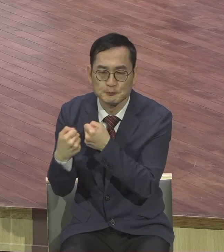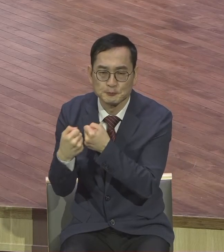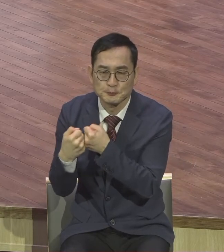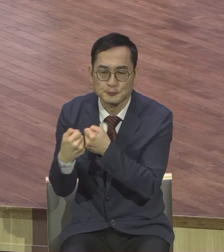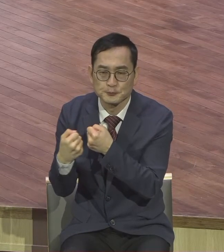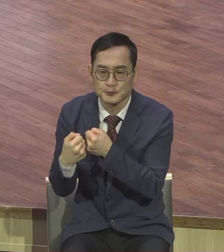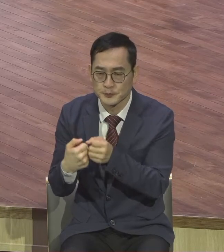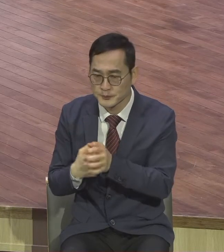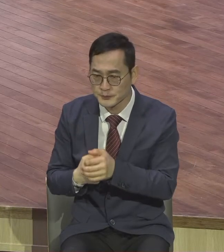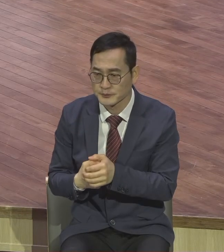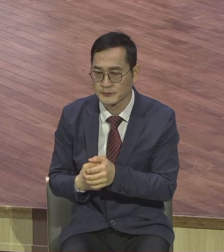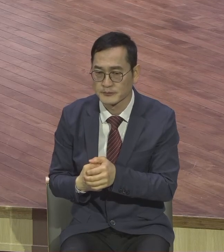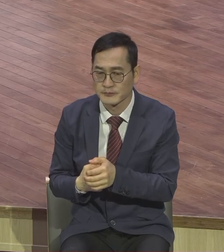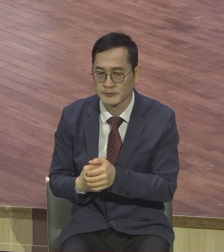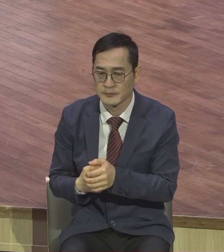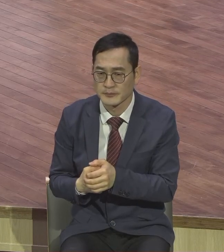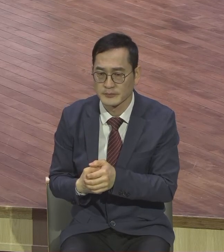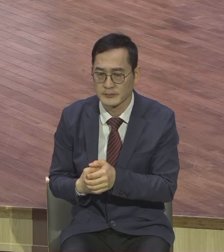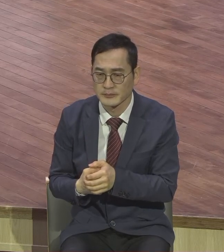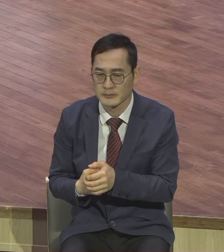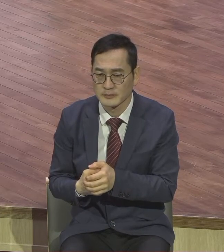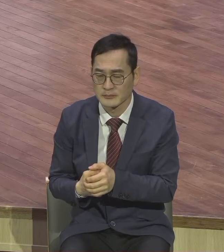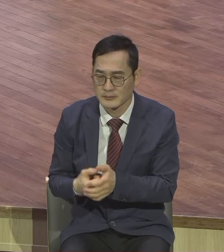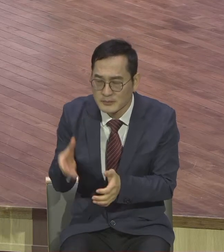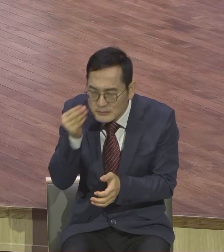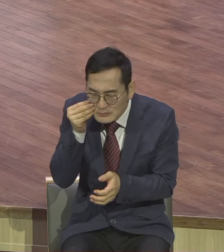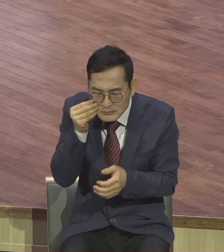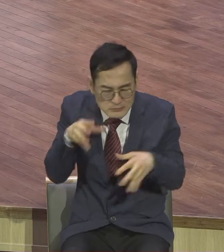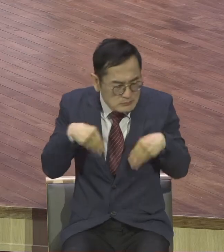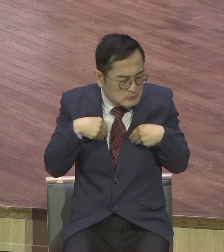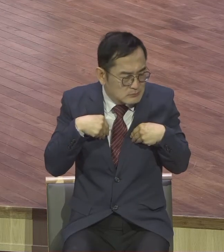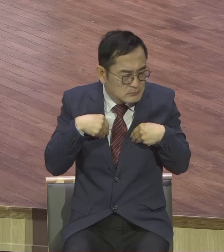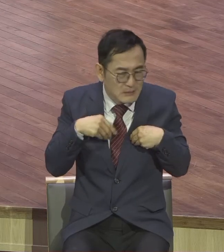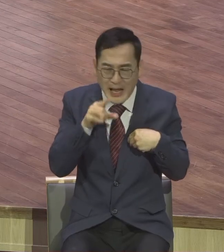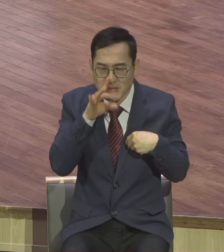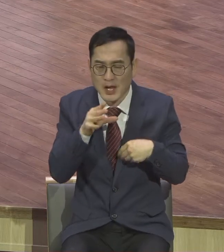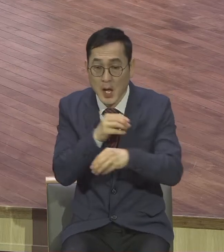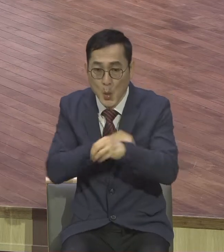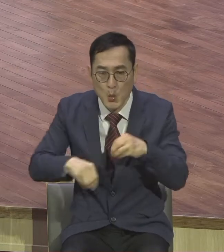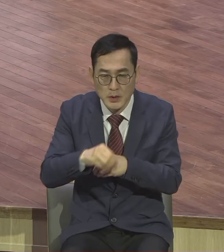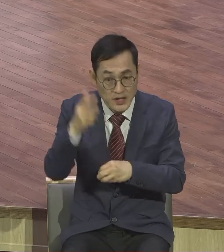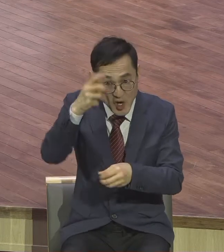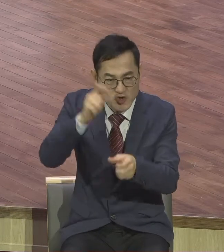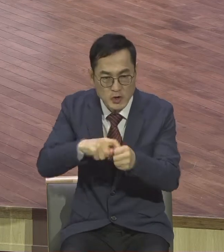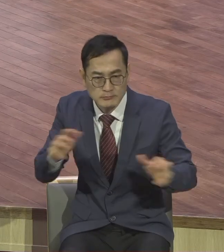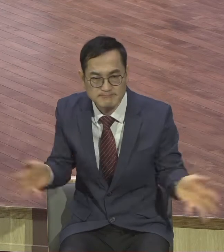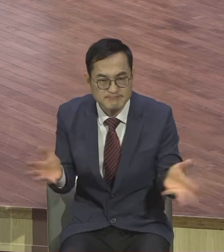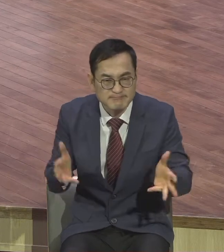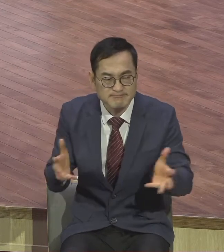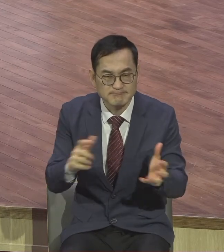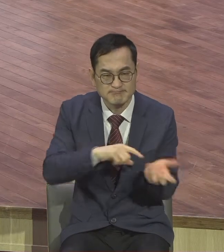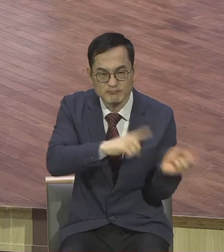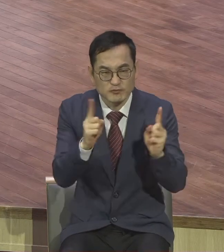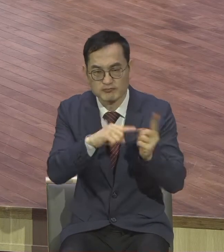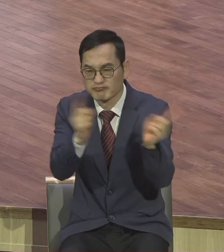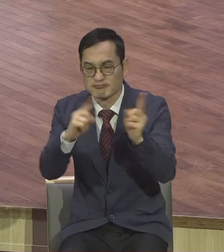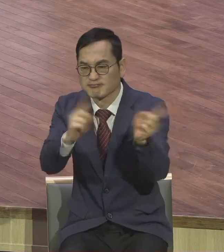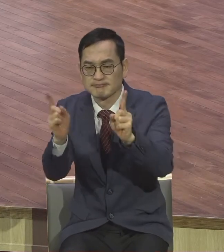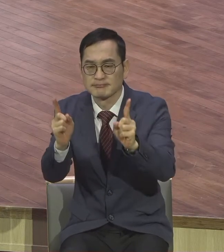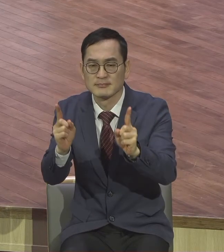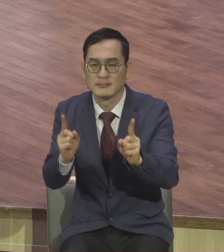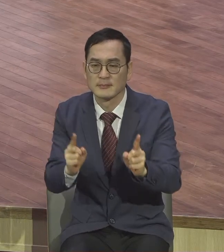영적으로 지는 것이다. 이럴수록 더 우리 영적 바람을 일으키는 그런 교회 그런 현장